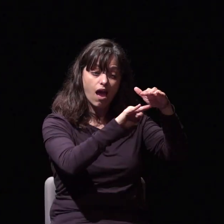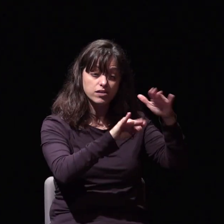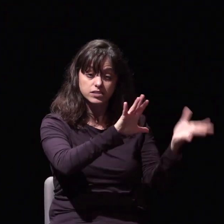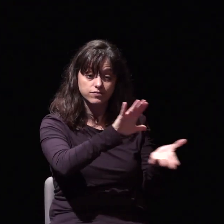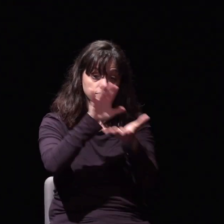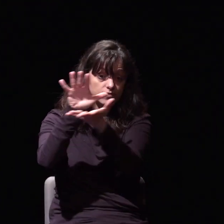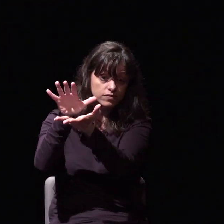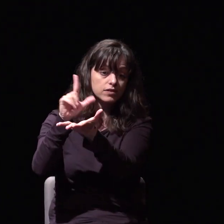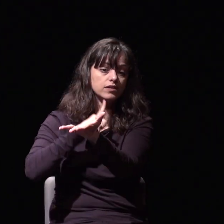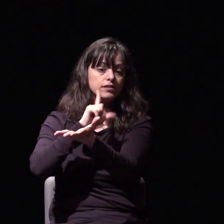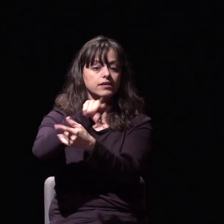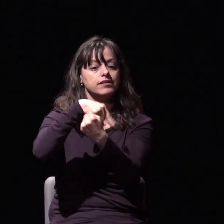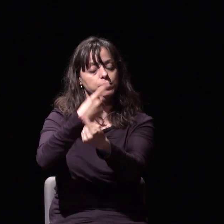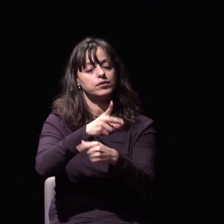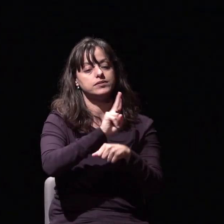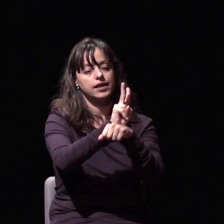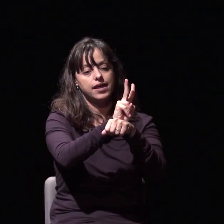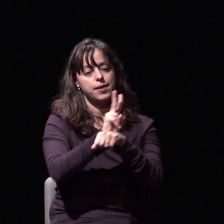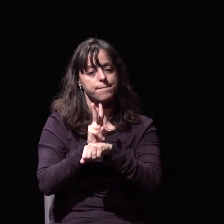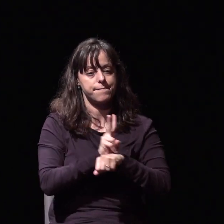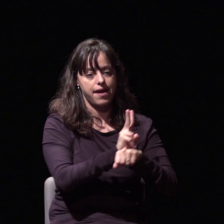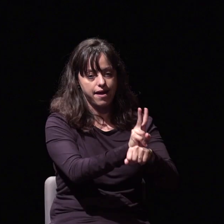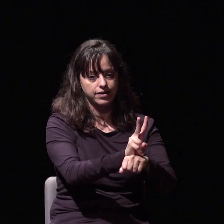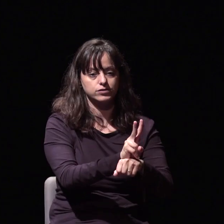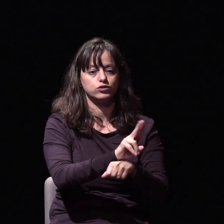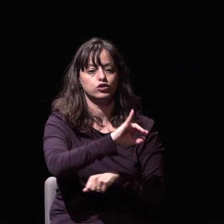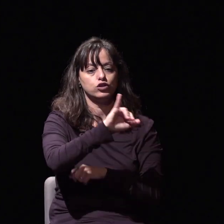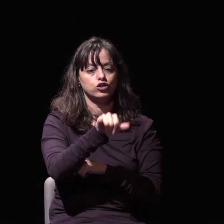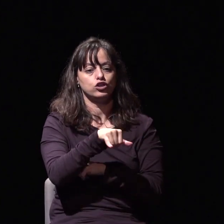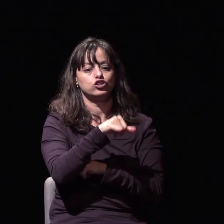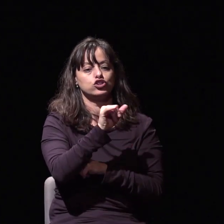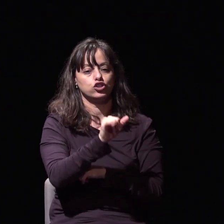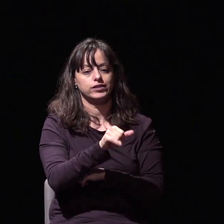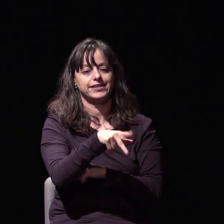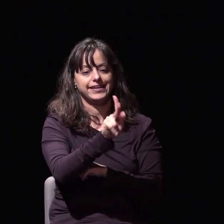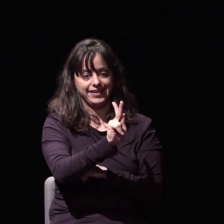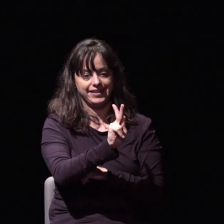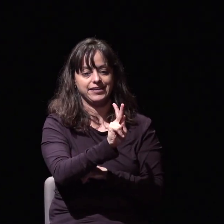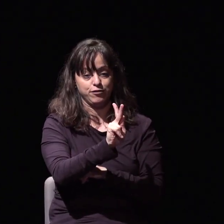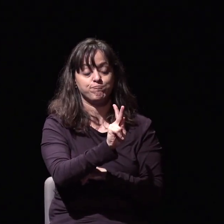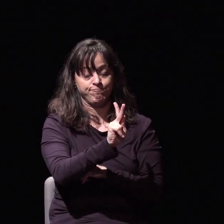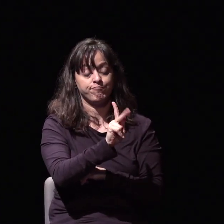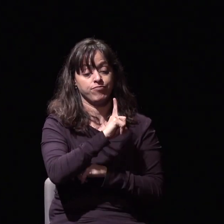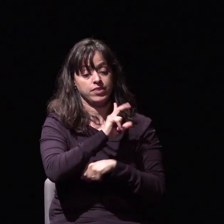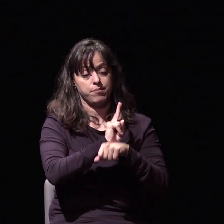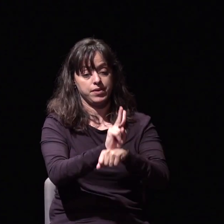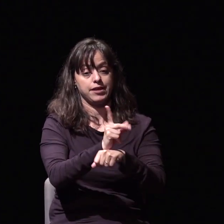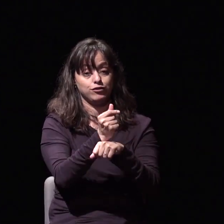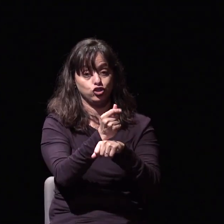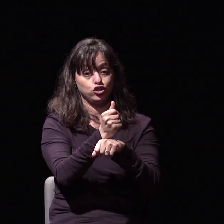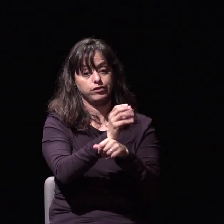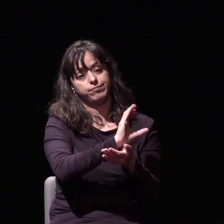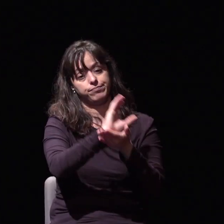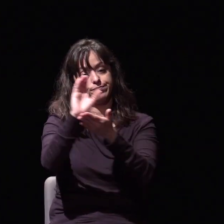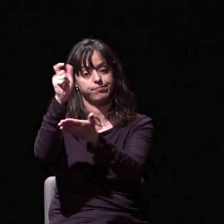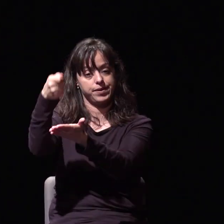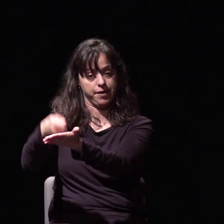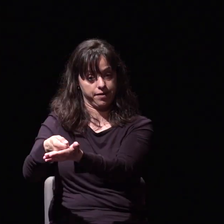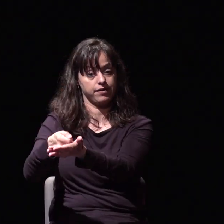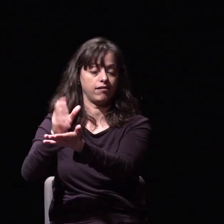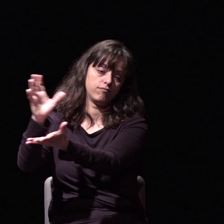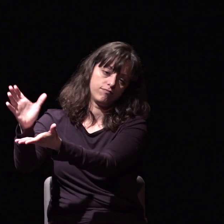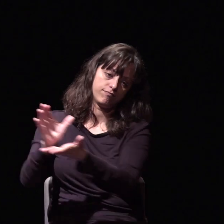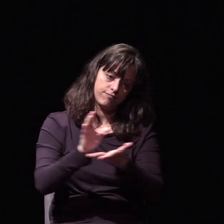dos cofres públicos brasileiros por Juscelino Kubitschek. No entanto, havia uma condição para a